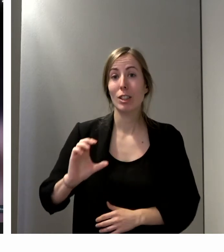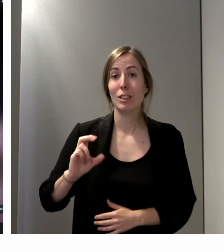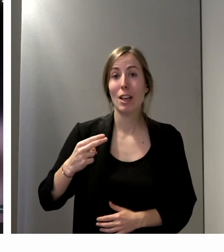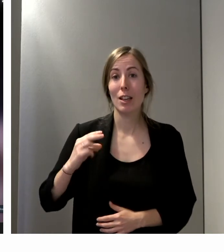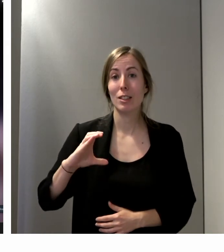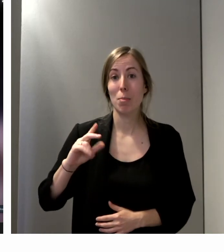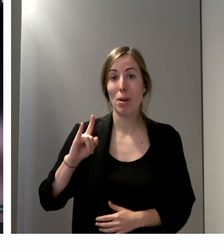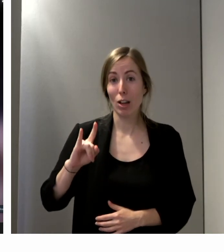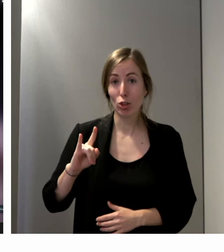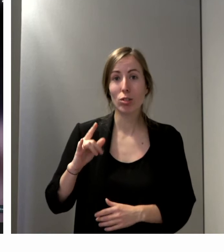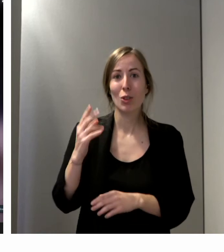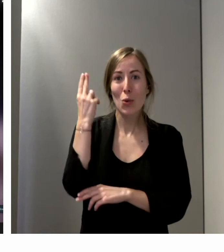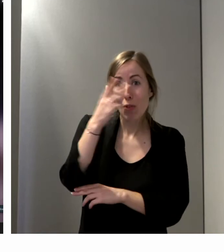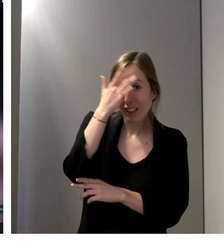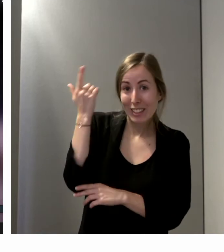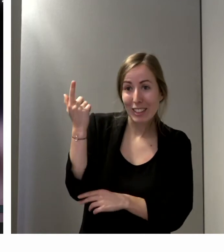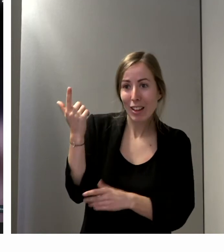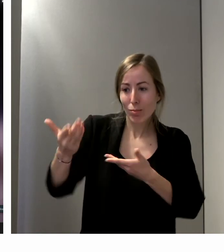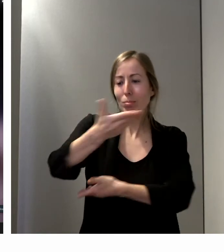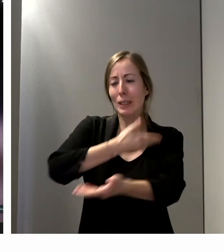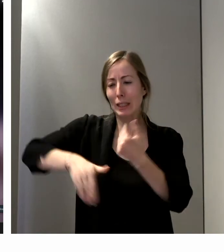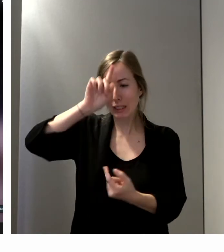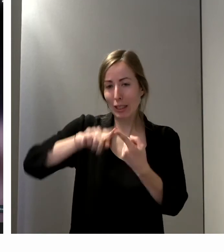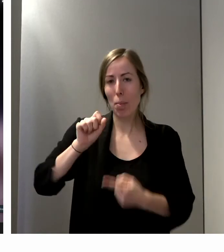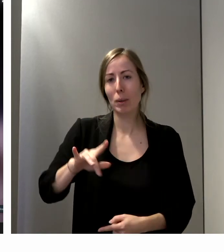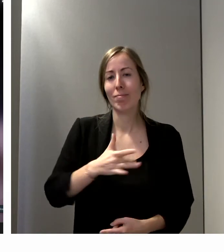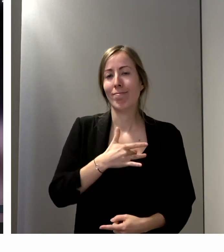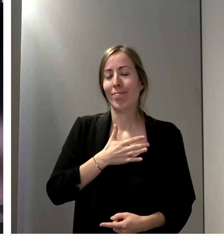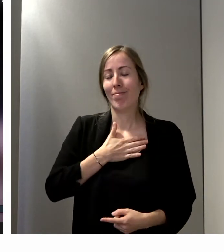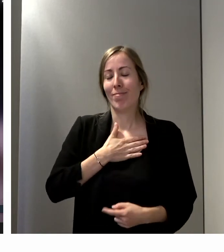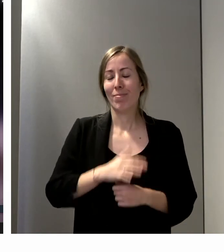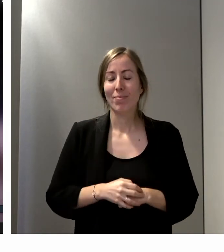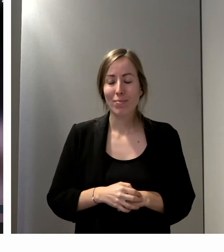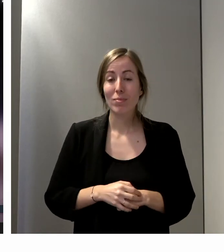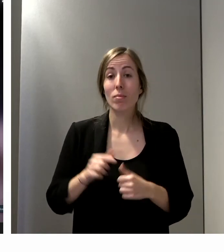et aux universités d'été. Je vais vous donner deux exemples